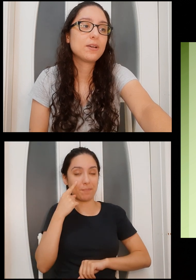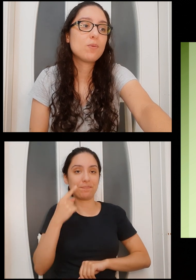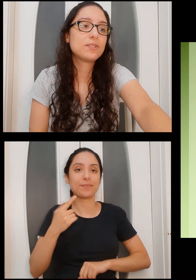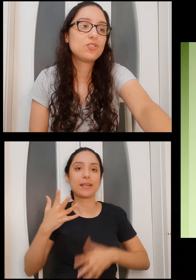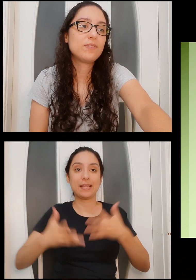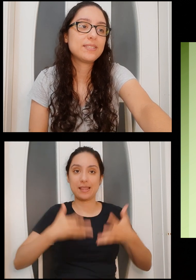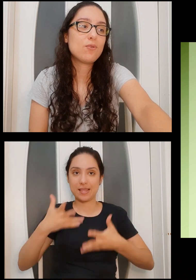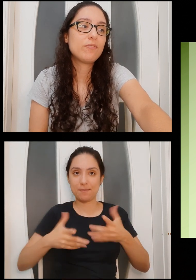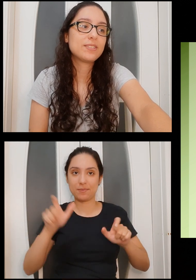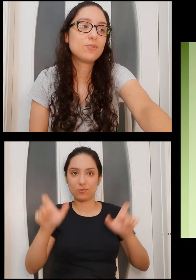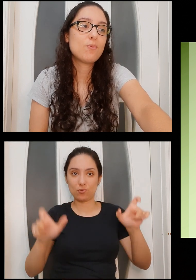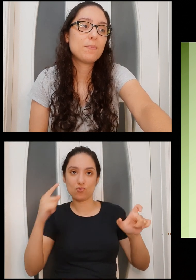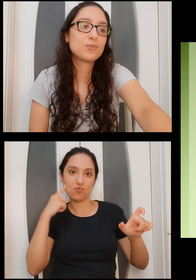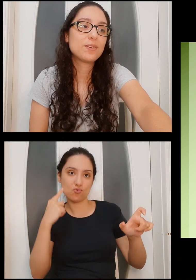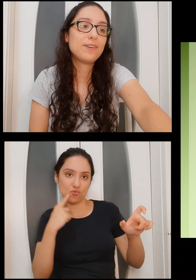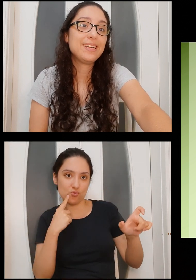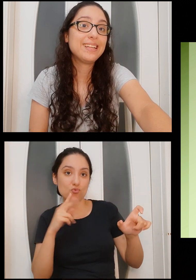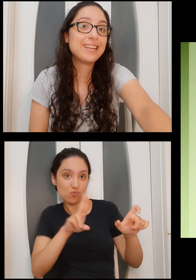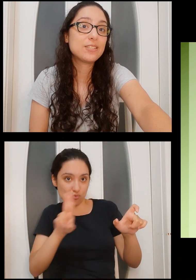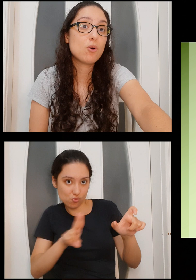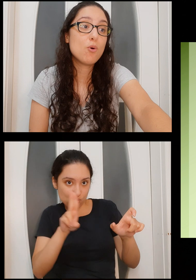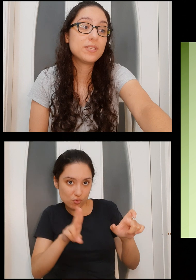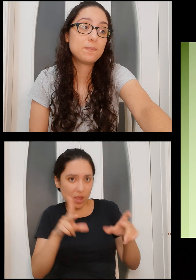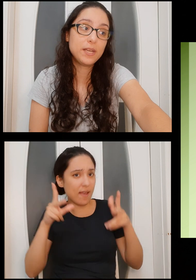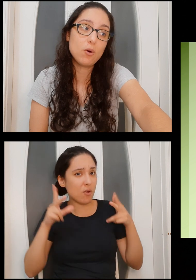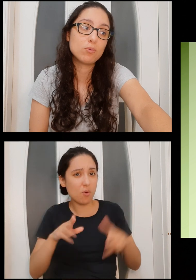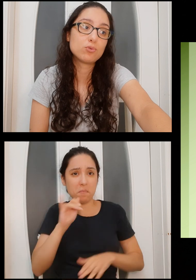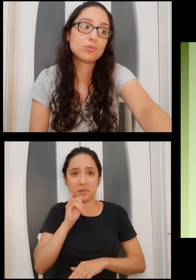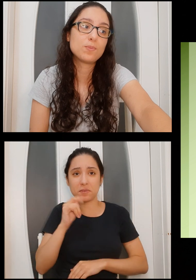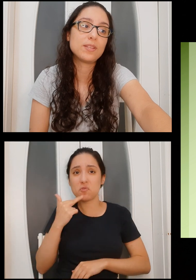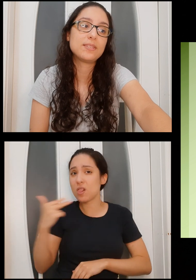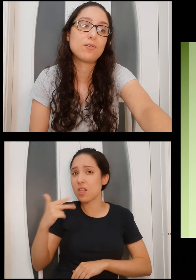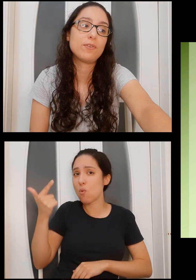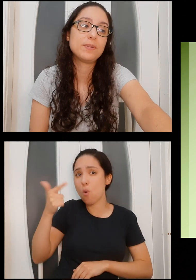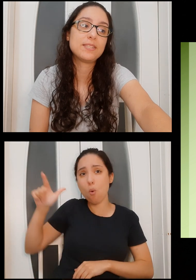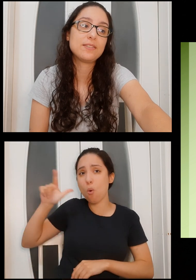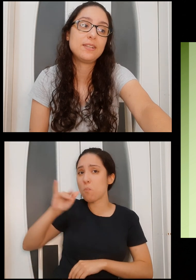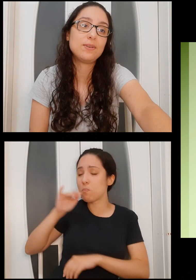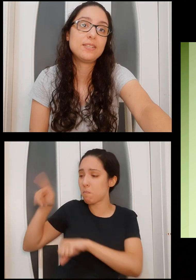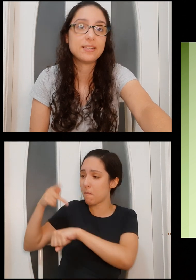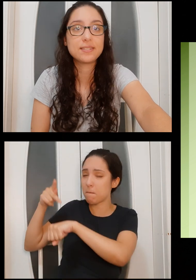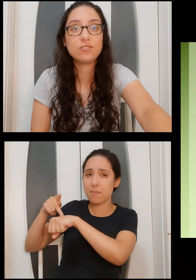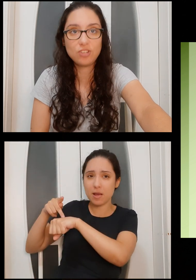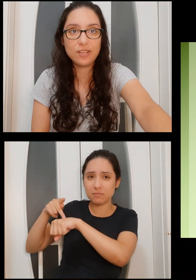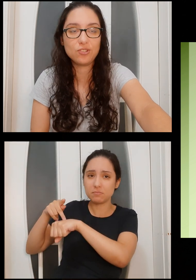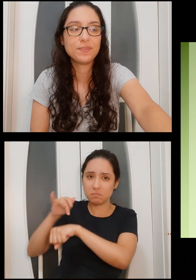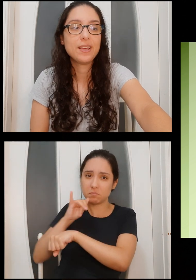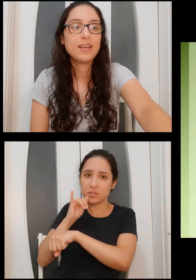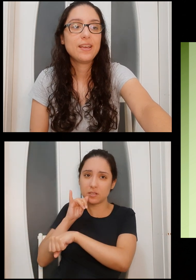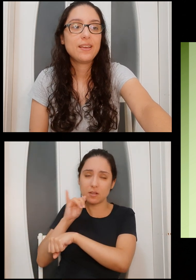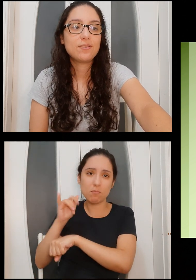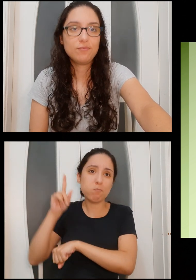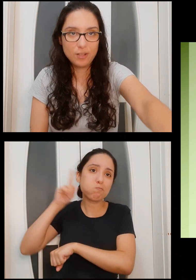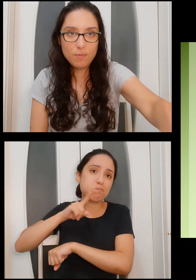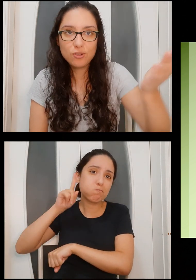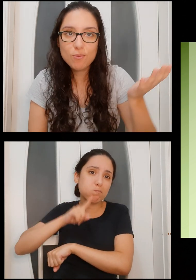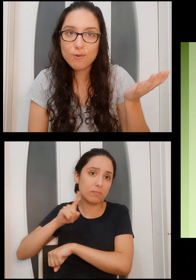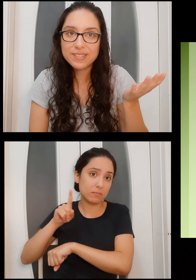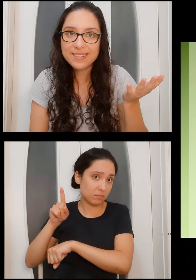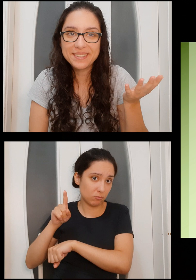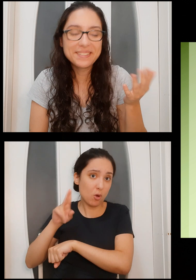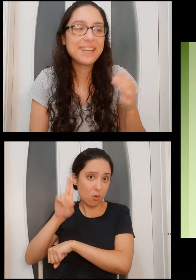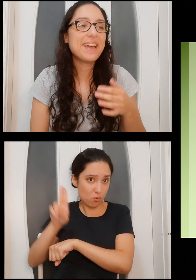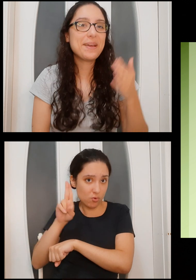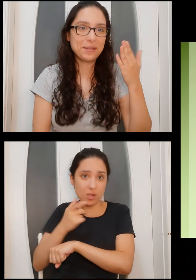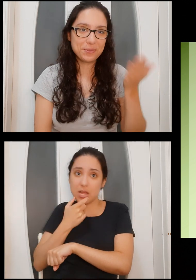comunicar, por isso é como se estivessem conversando com uma pessoa que fala inglês ou espanhol. Surdos podem ser alfabetizados na língua de sinais. Gente, finalmente alguma